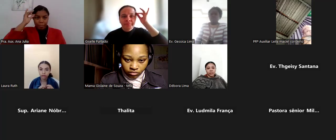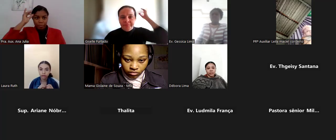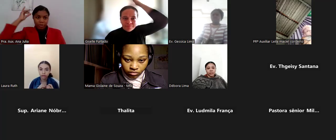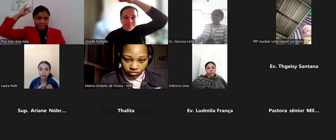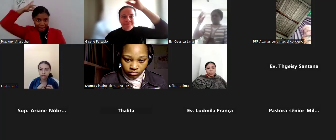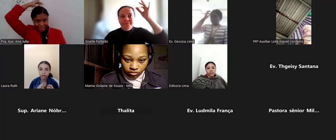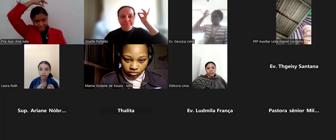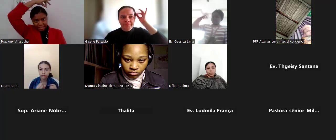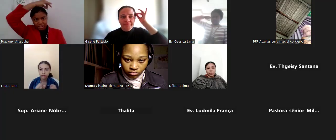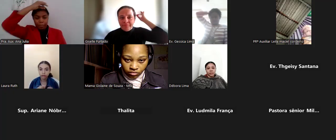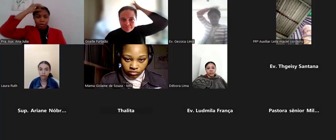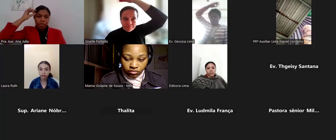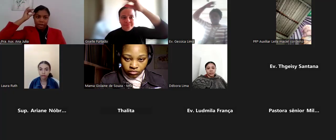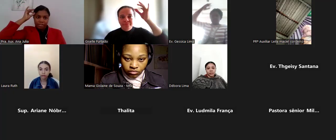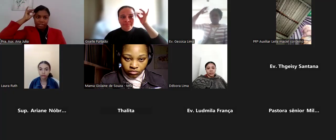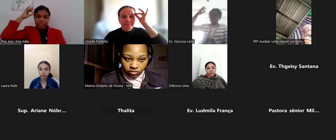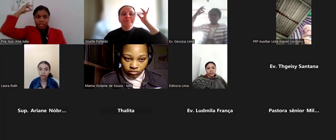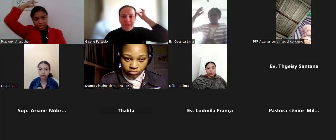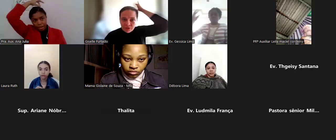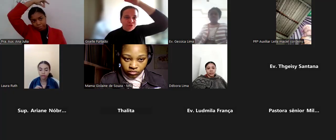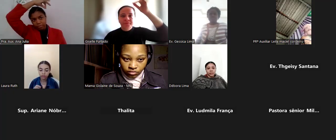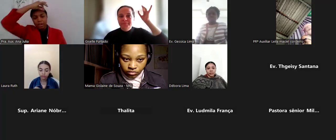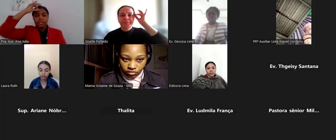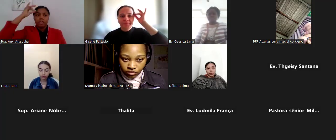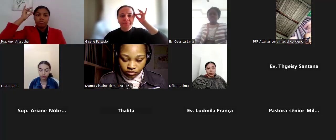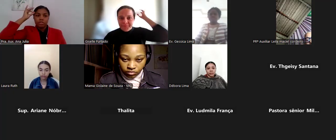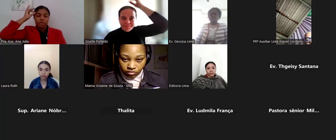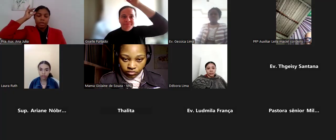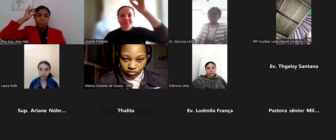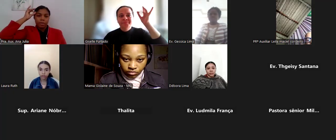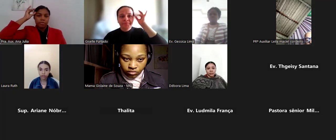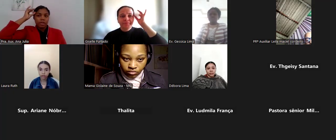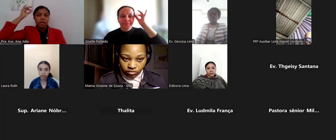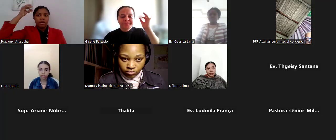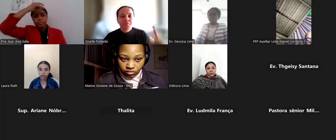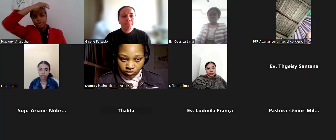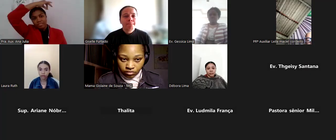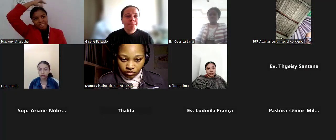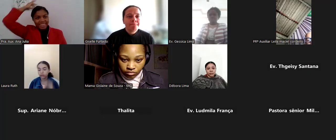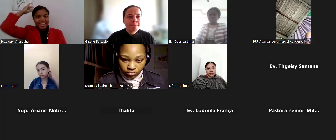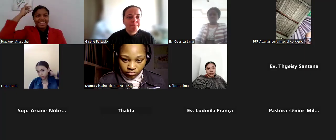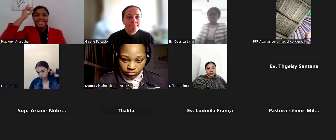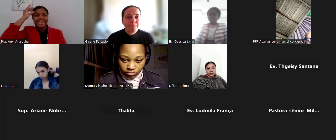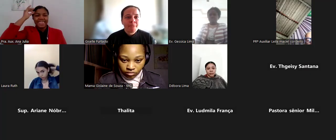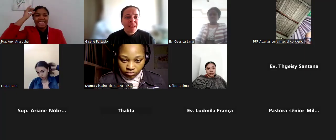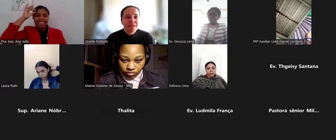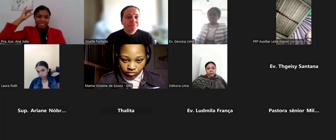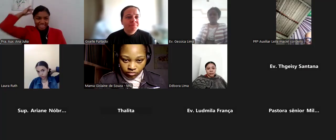por trás. Só para confirmar com a senhora se é por trás que eu giro a minha mão. Porque eu tava fazendo assim. Mas eu vi a senhora